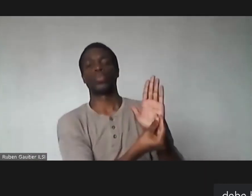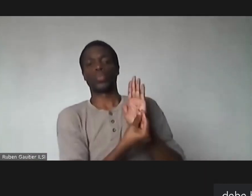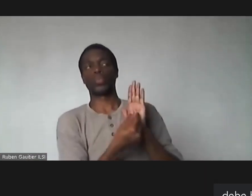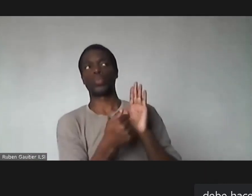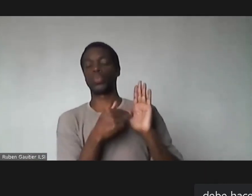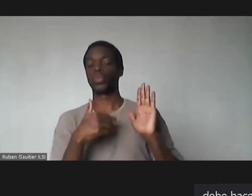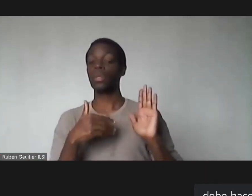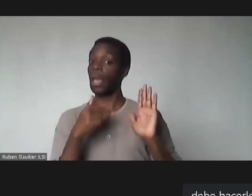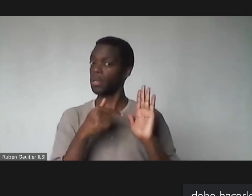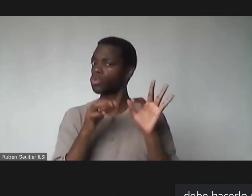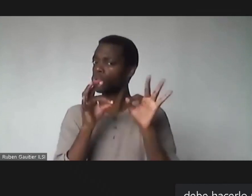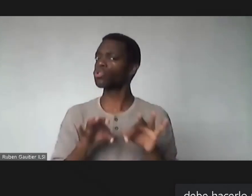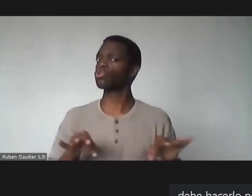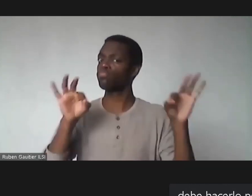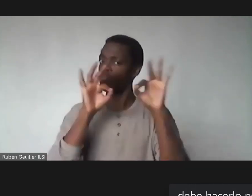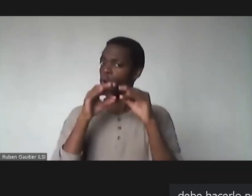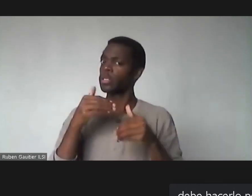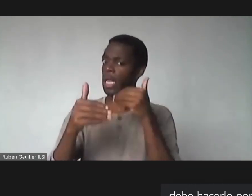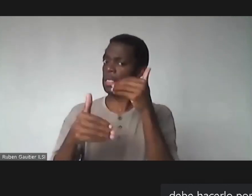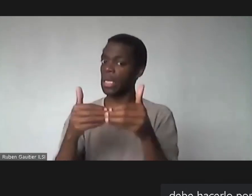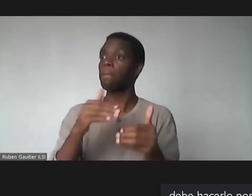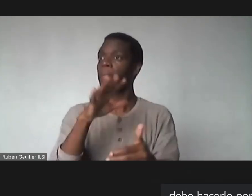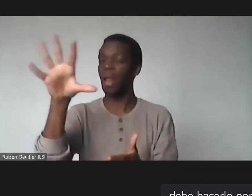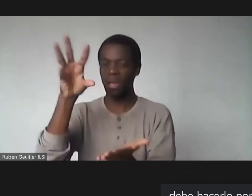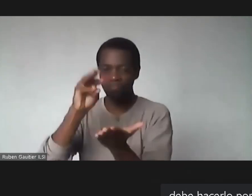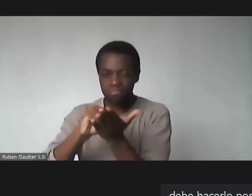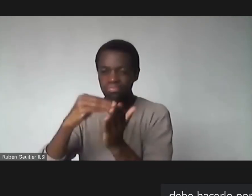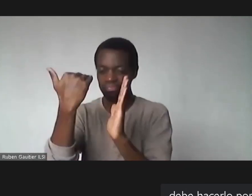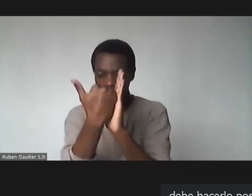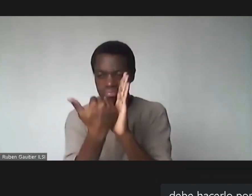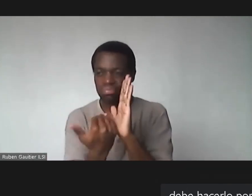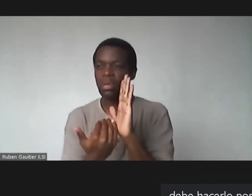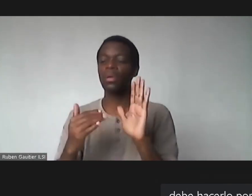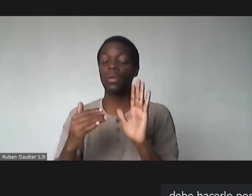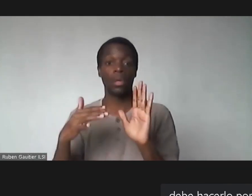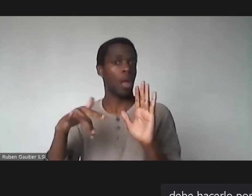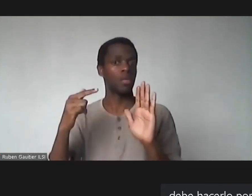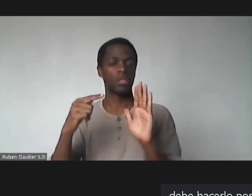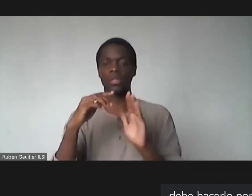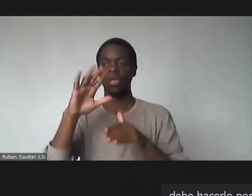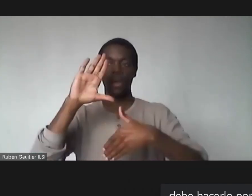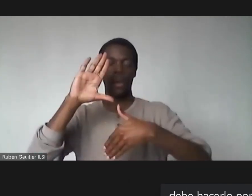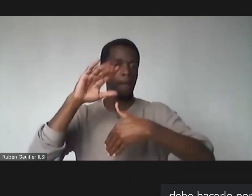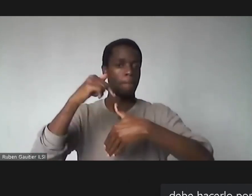también para que tengamos un histórico de estos datos acá en el país también. ¿Vale?